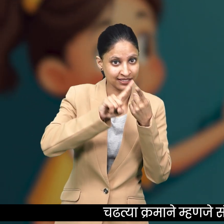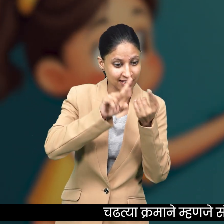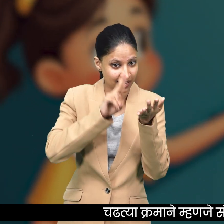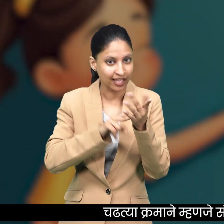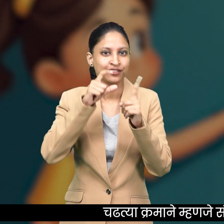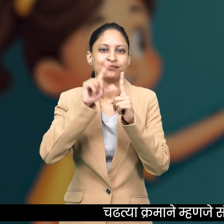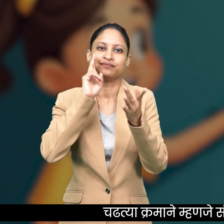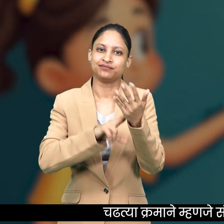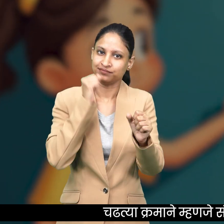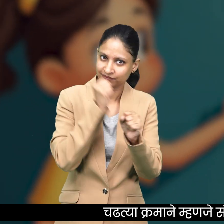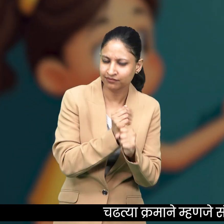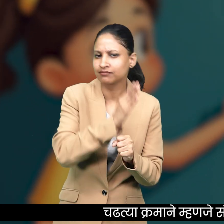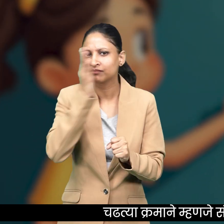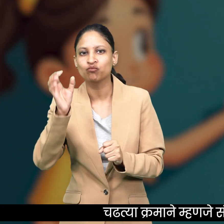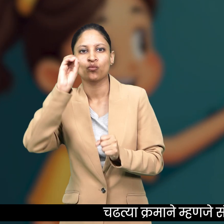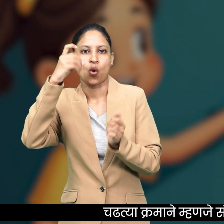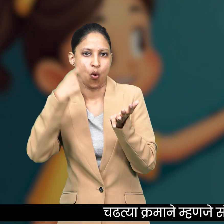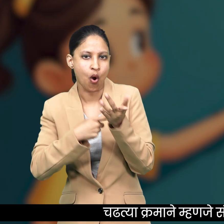जाते.